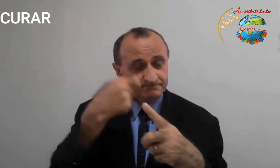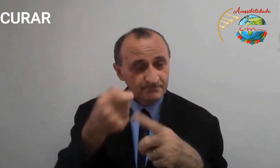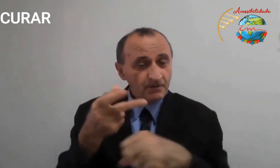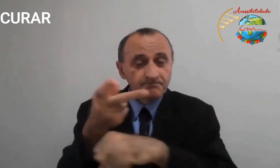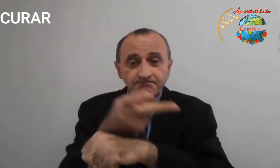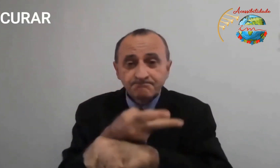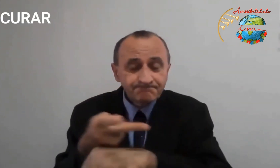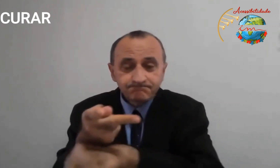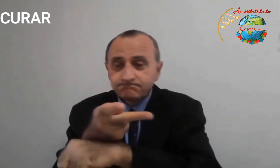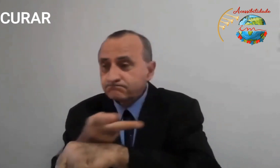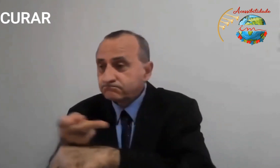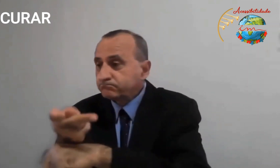procurar.